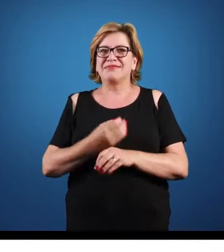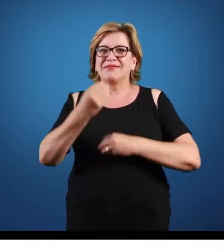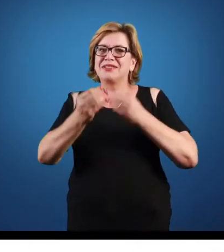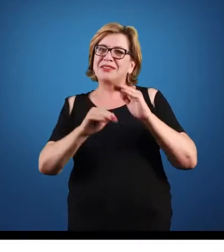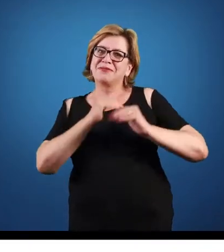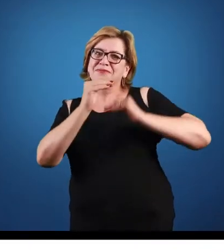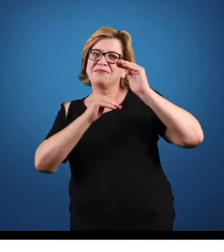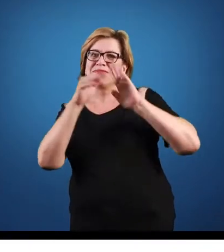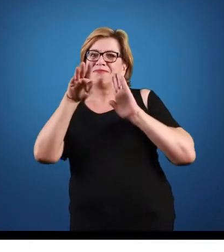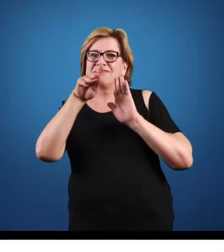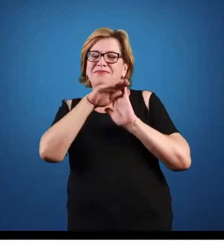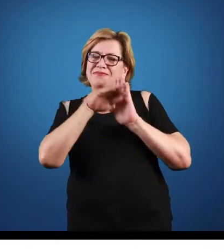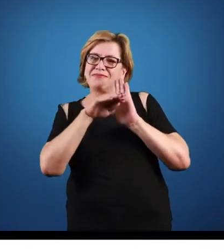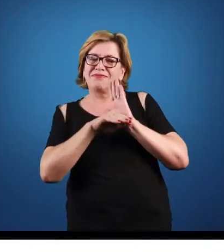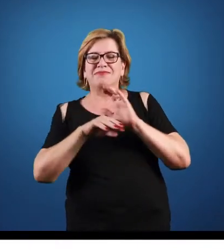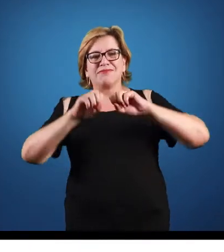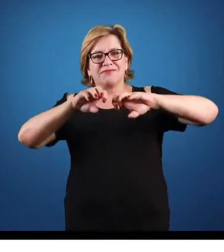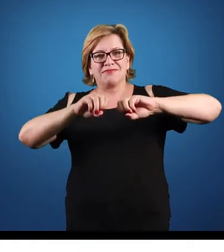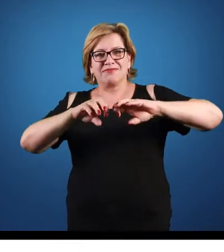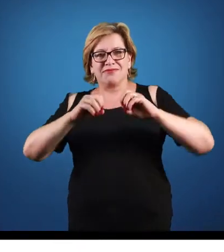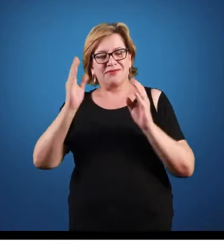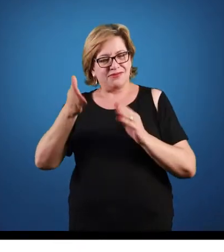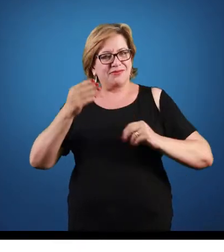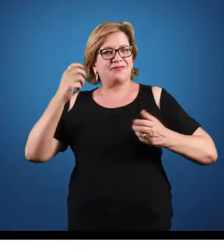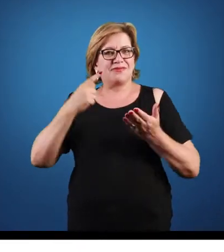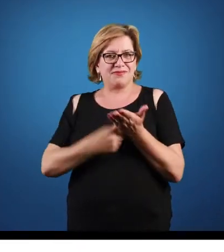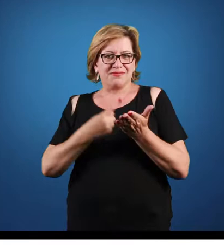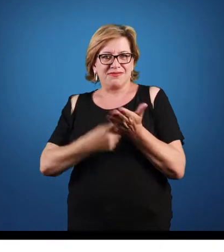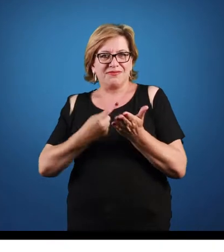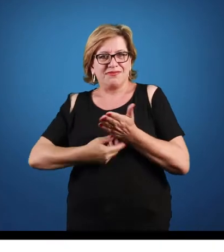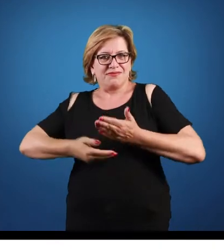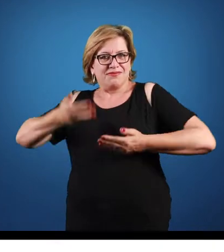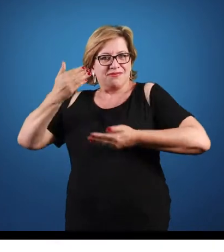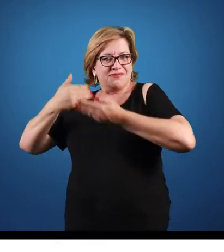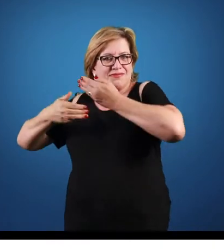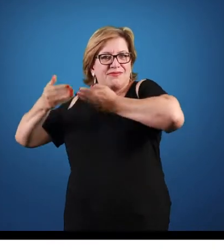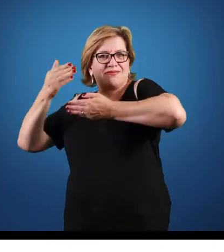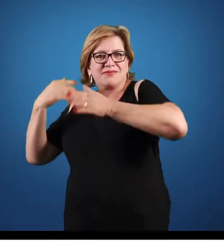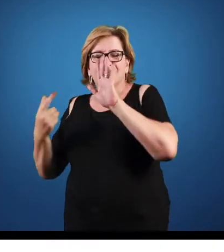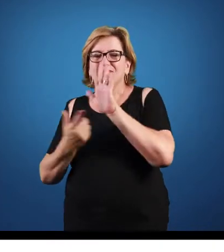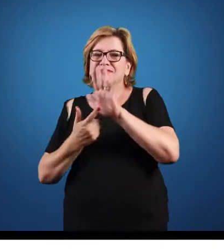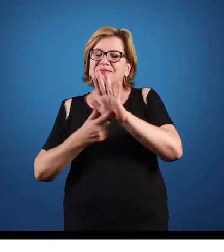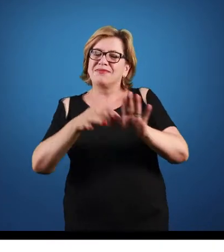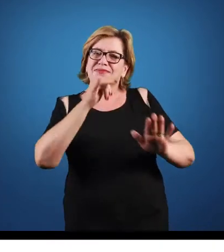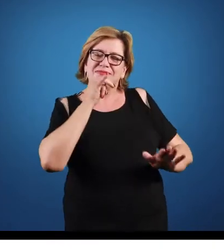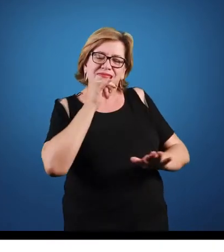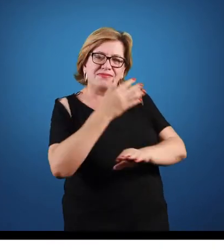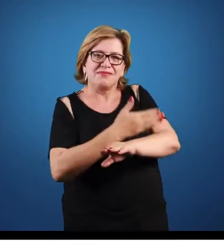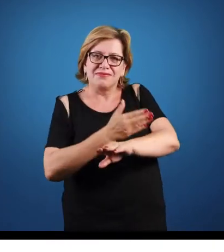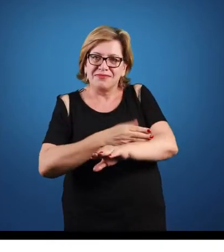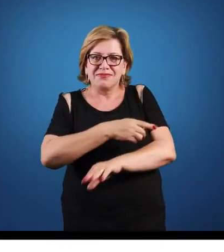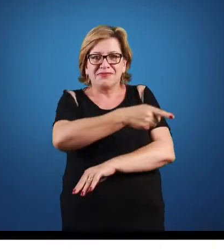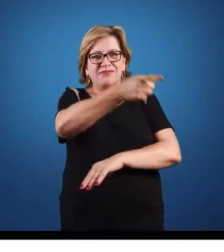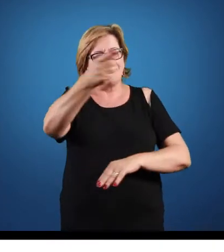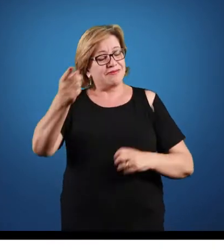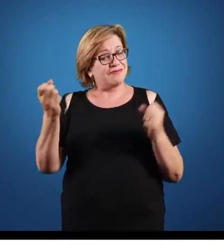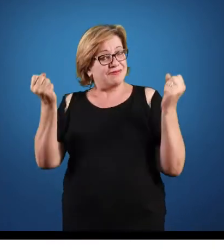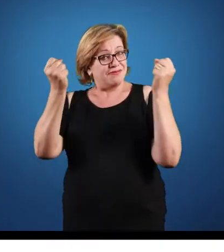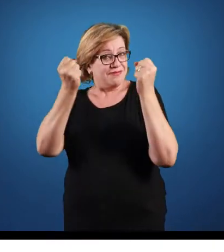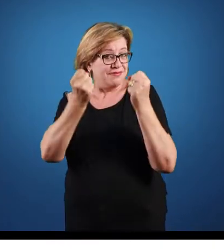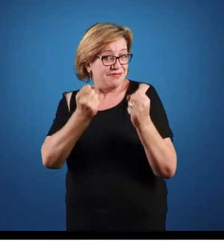projetos educacionais que já vinha prometendo pra vocês é trazer exemplos práticos para que vocês possam